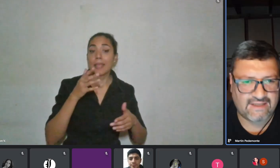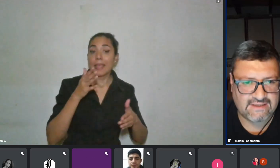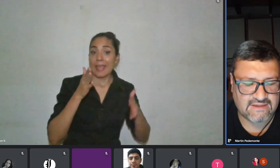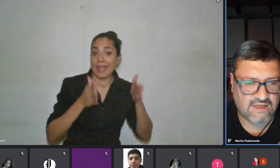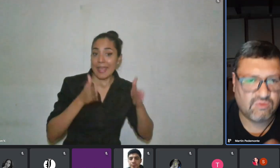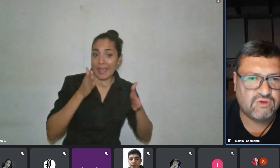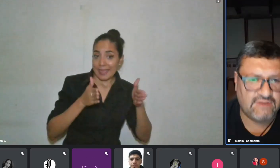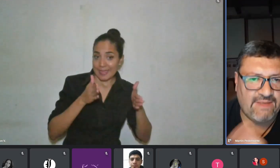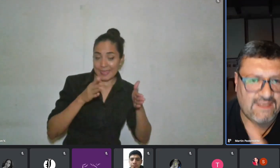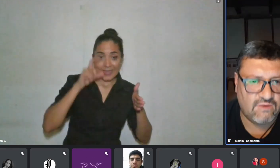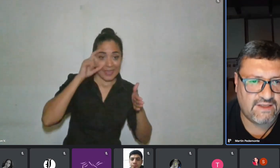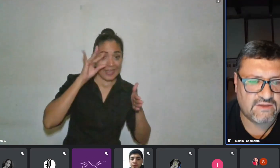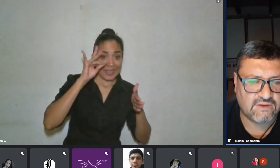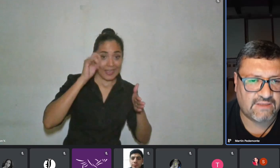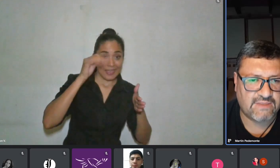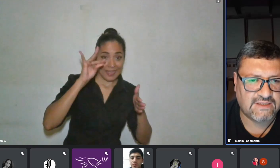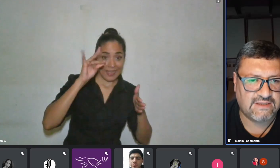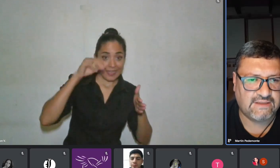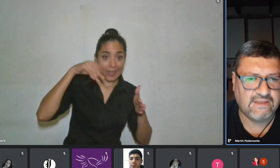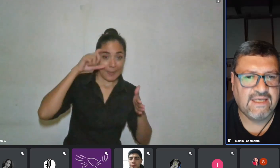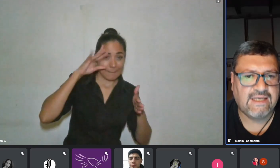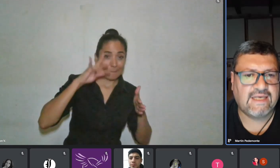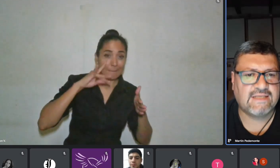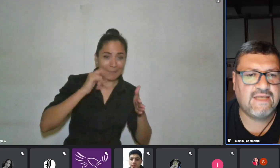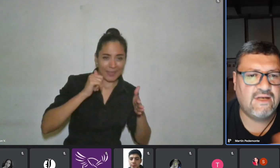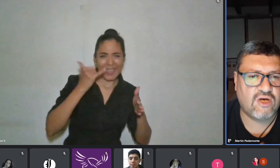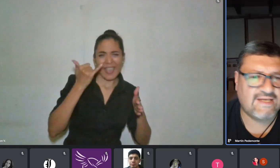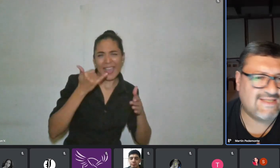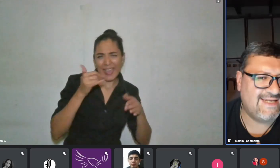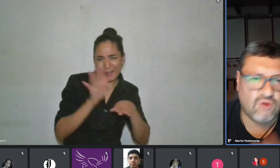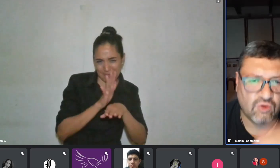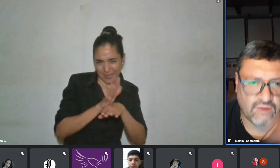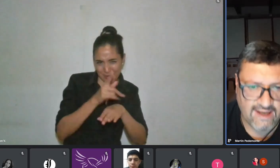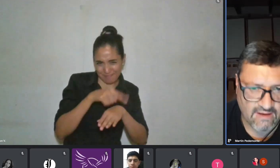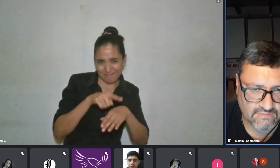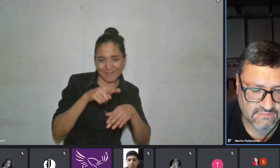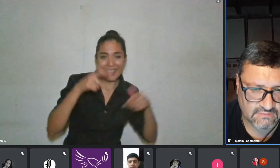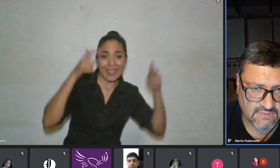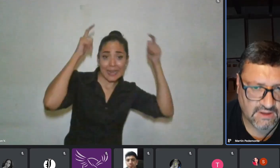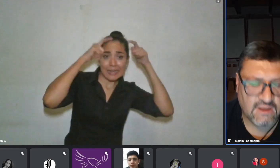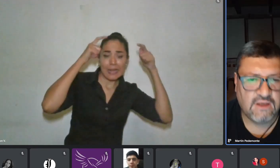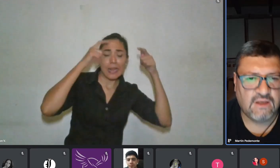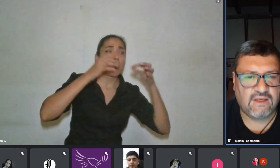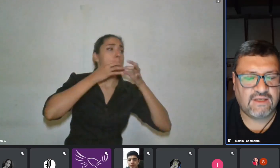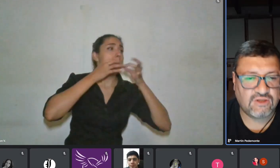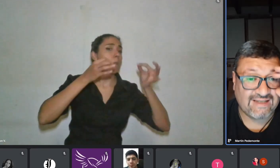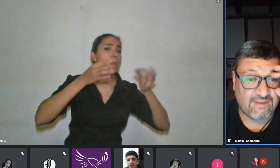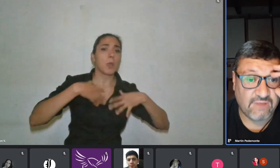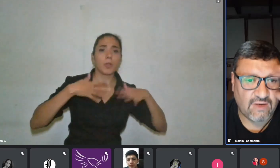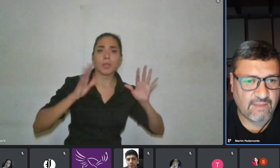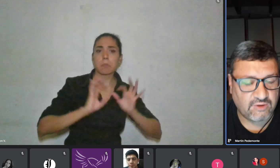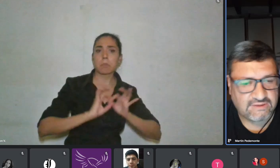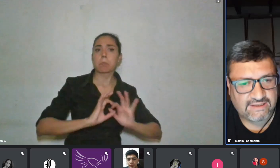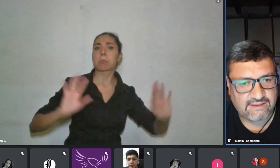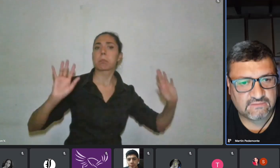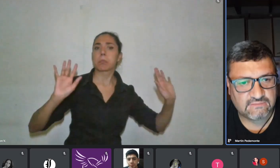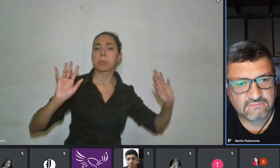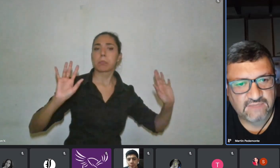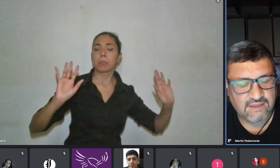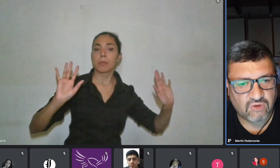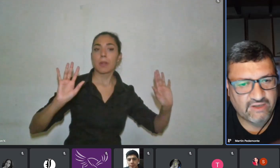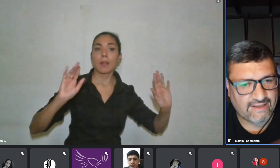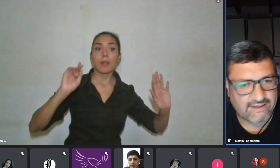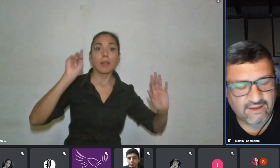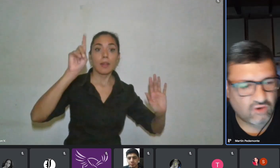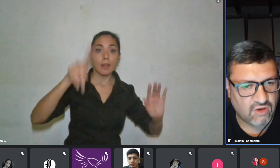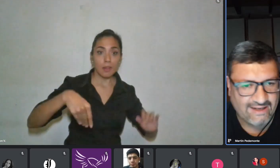habían reyes, hay un montón de películas de eso que representan, que hacían lo que se les ocurría. Eso terminó a la postre